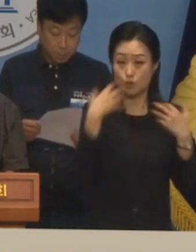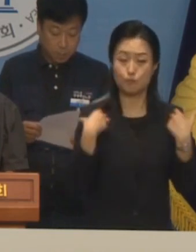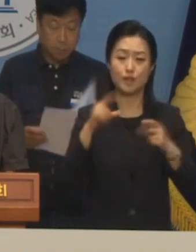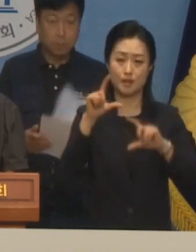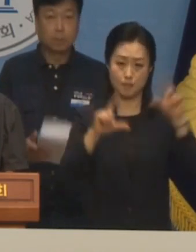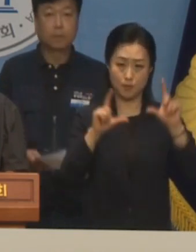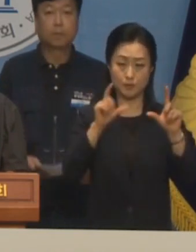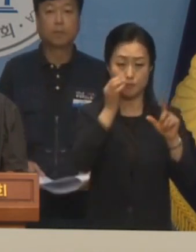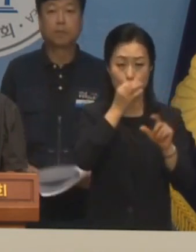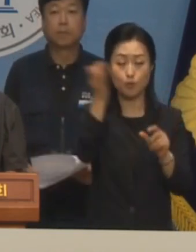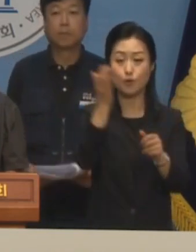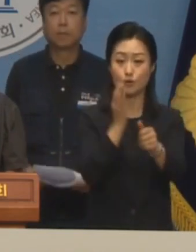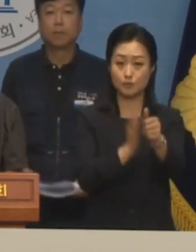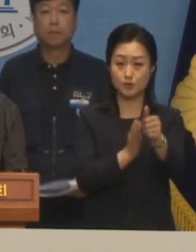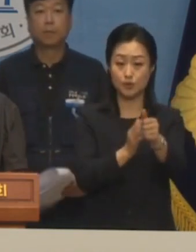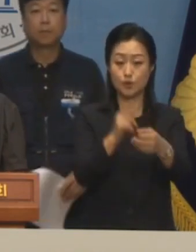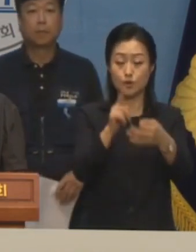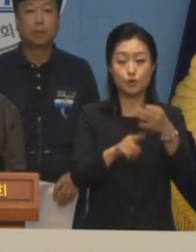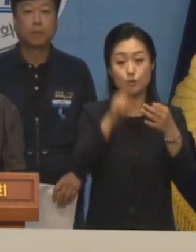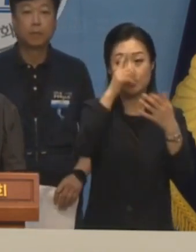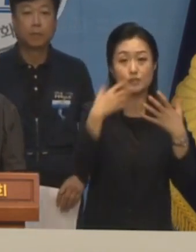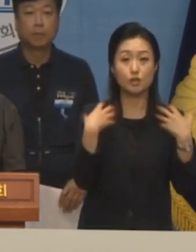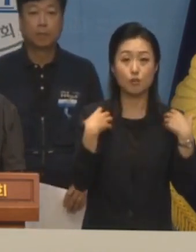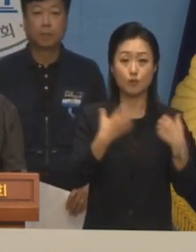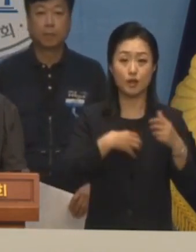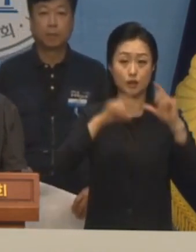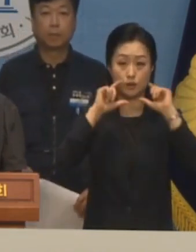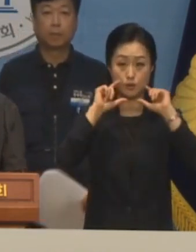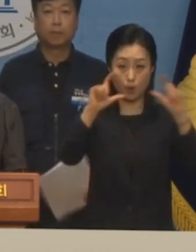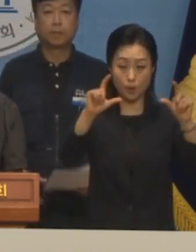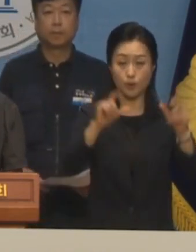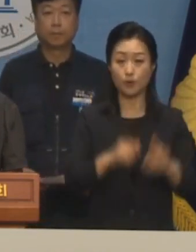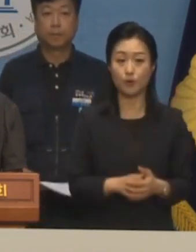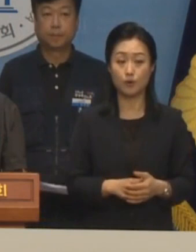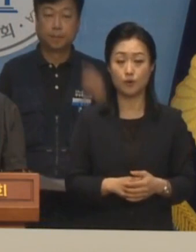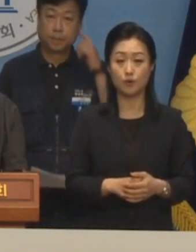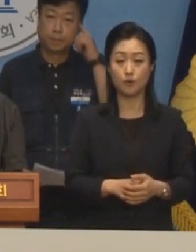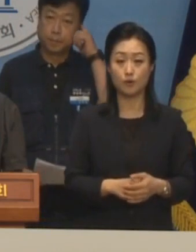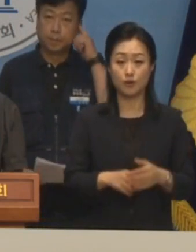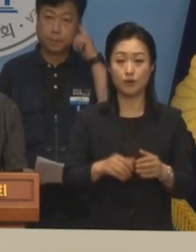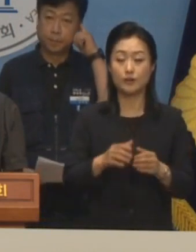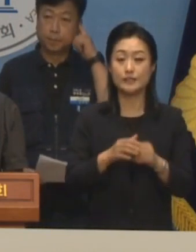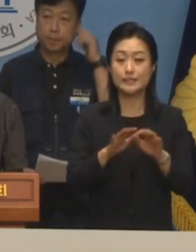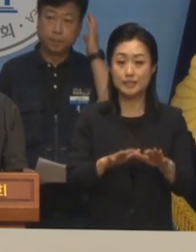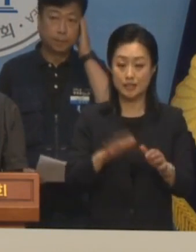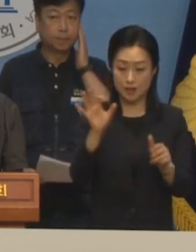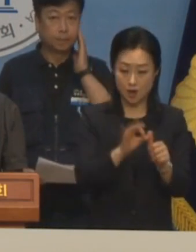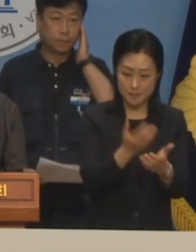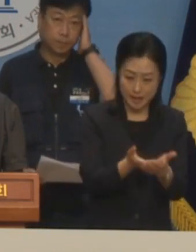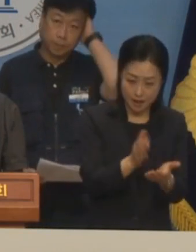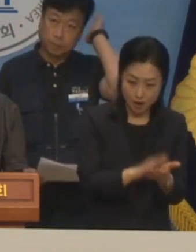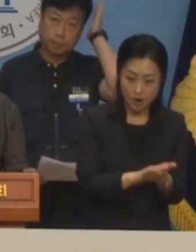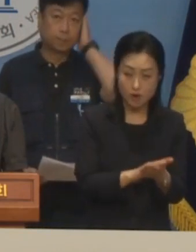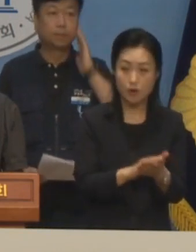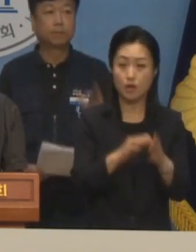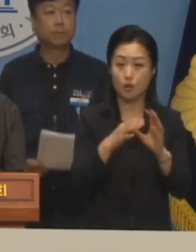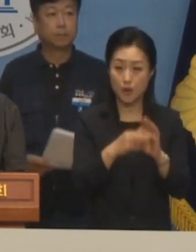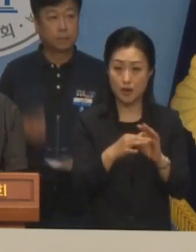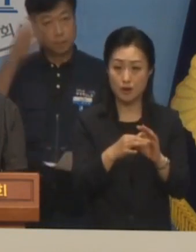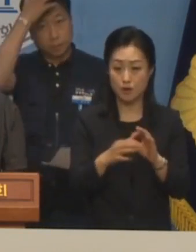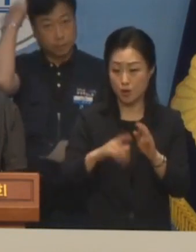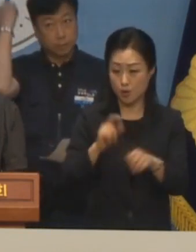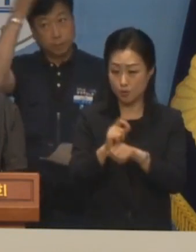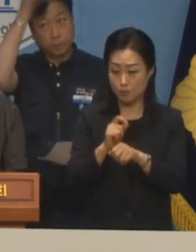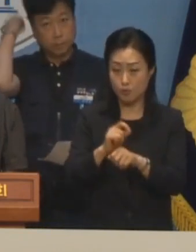태도이기 때문입니다. 윤석열 정부의 엄중히 경고합니다. 구조개혁이 되었든 연금개혁이 되었든 간에 그